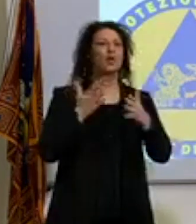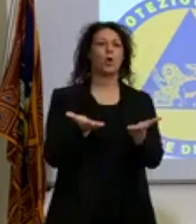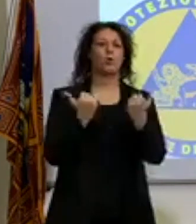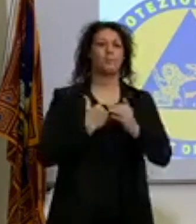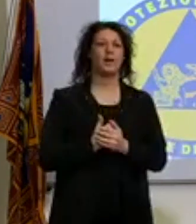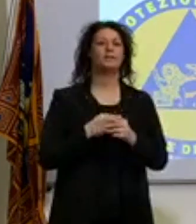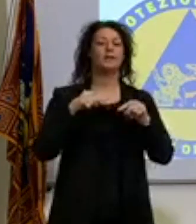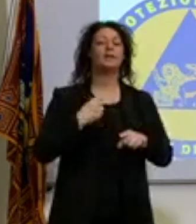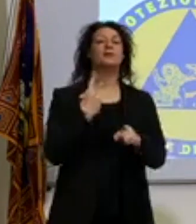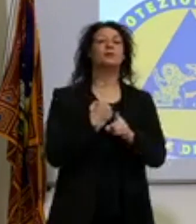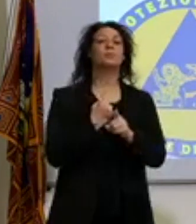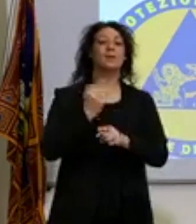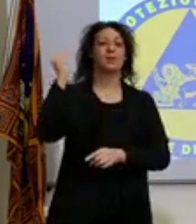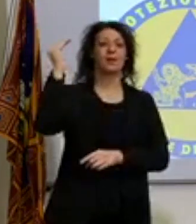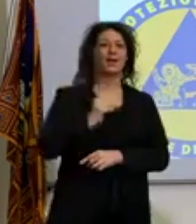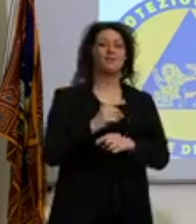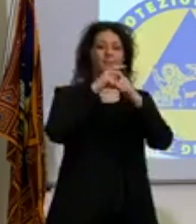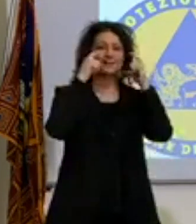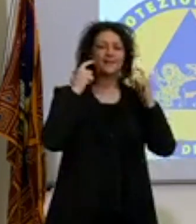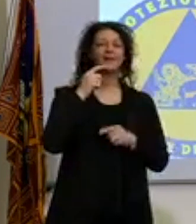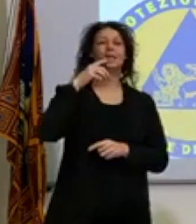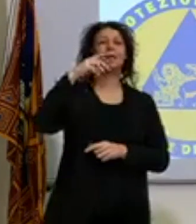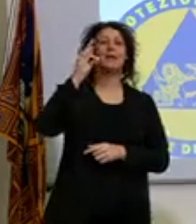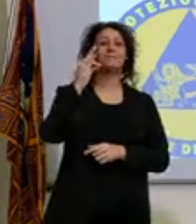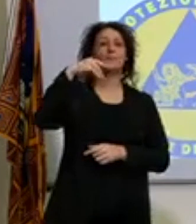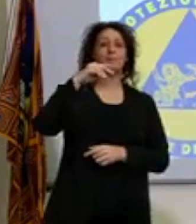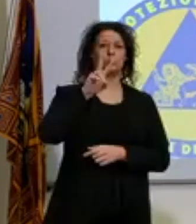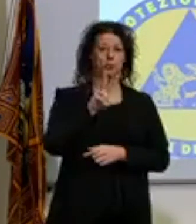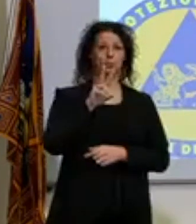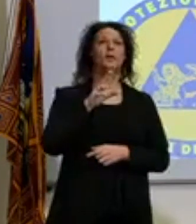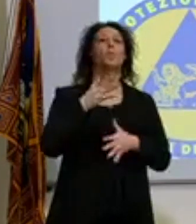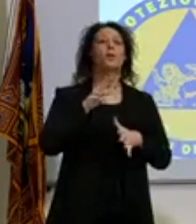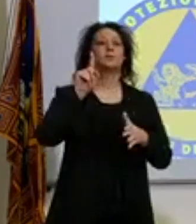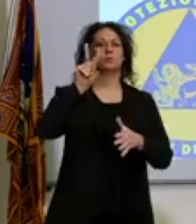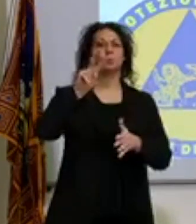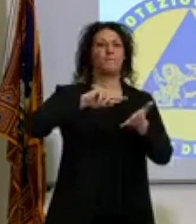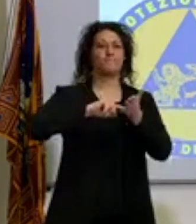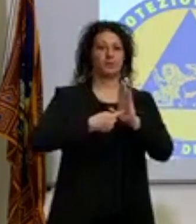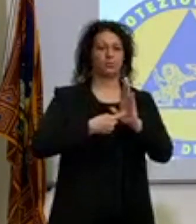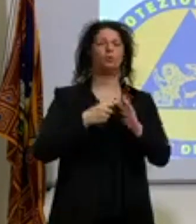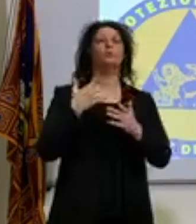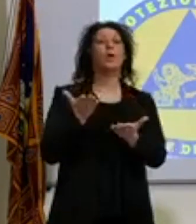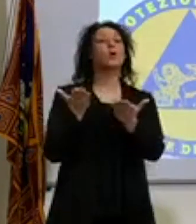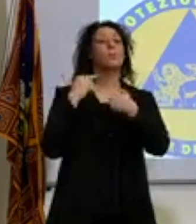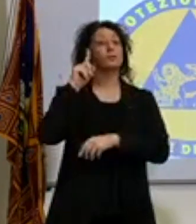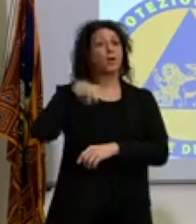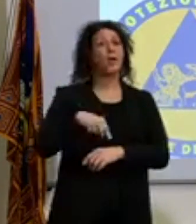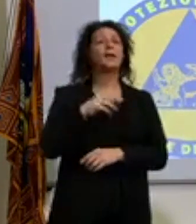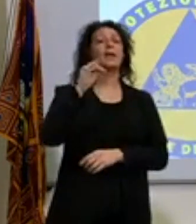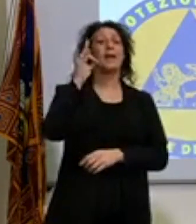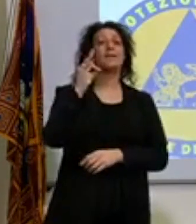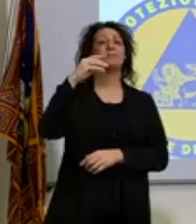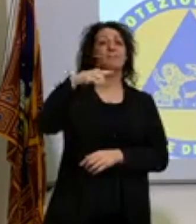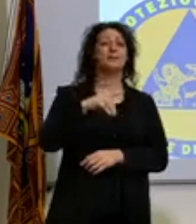arriva, che sono 2 milioni di mascherine. Stiamo comprando e abbiamo comprato le FP3, insomma stiamo andando a